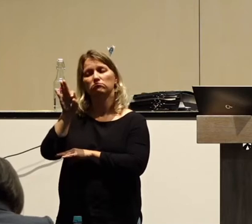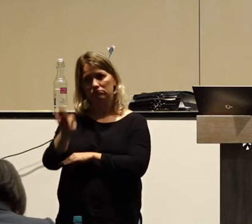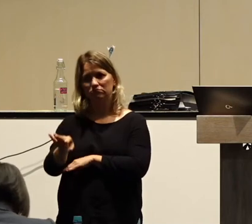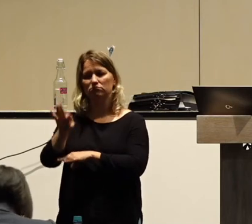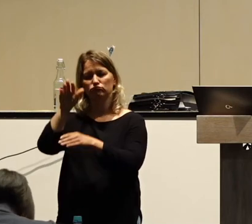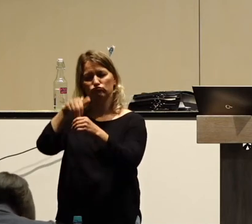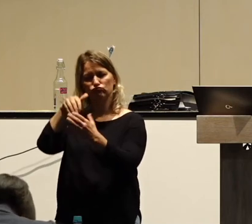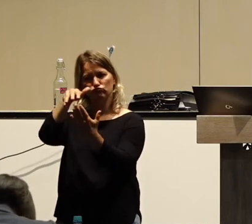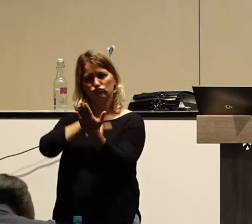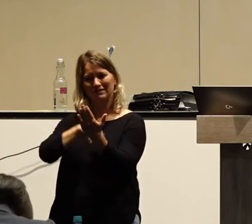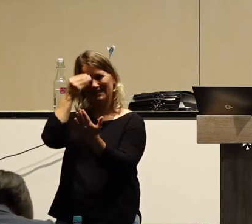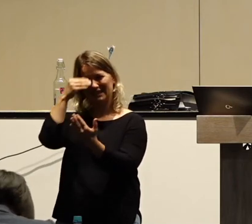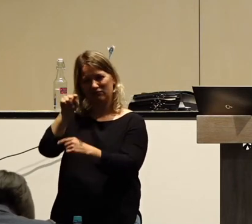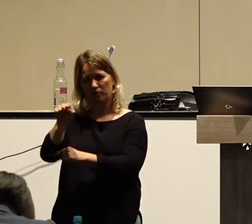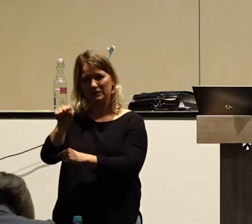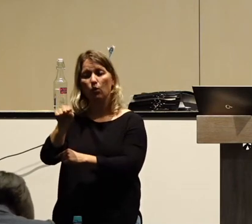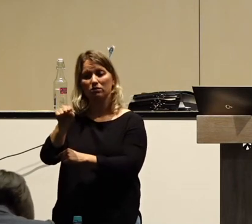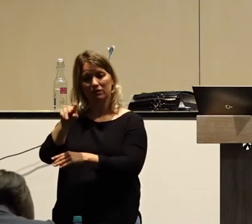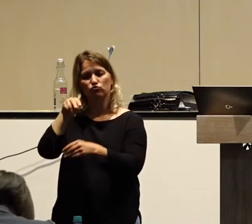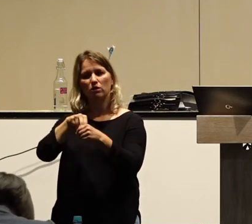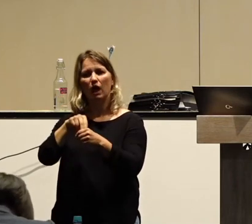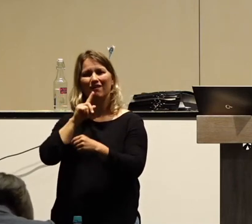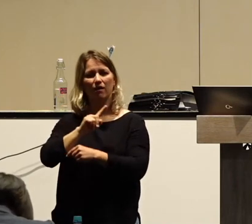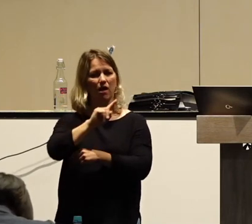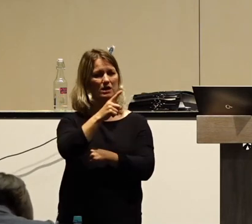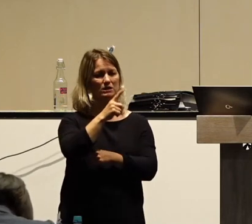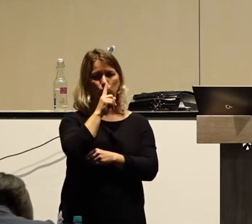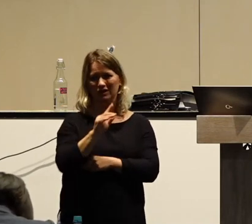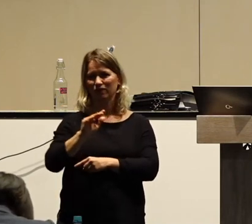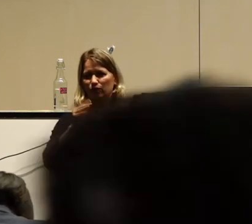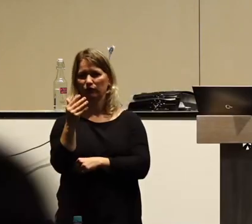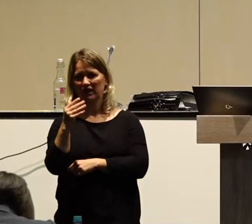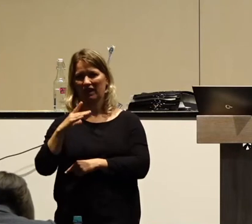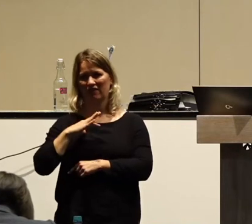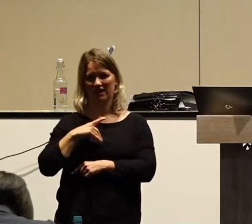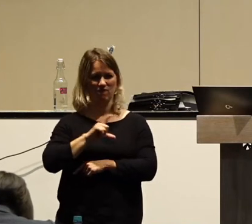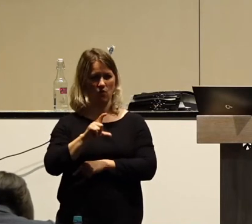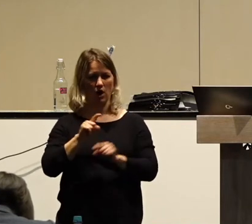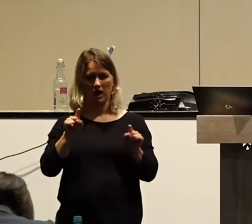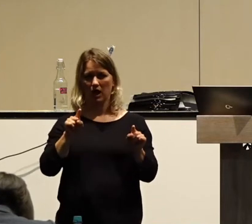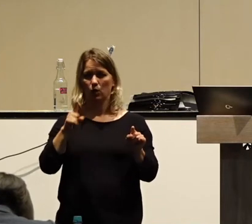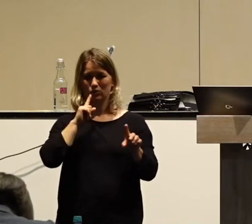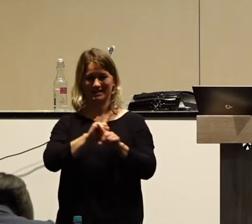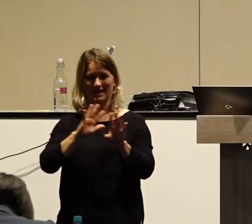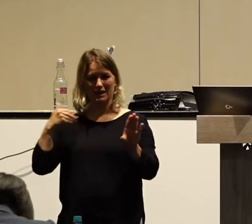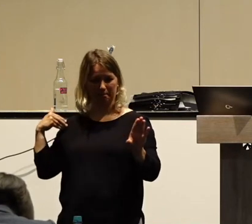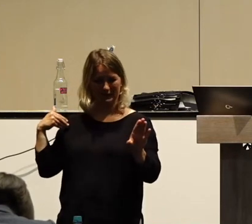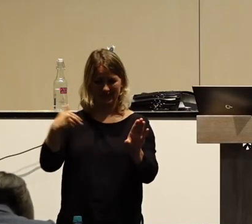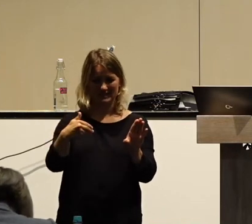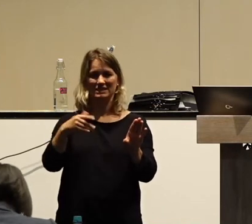Informationen, die für die erste und die fünfte Ferienwoche und auch für die Zeit bis zu den Ferien gelten, davor